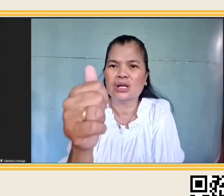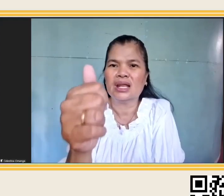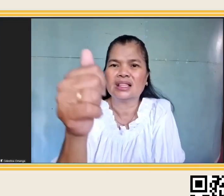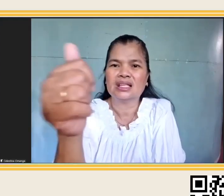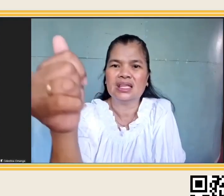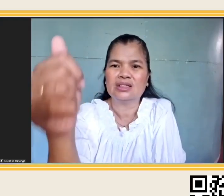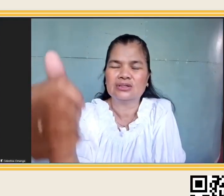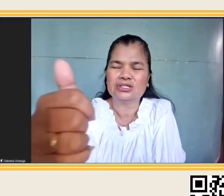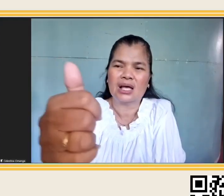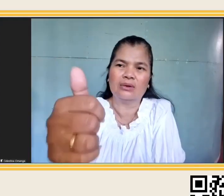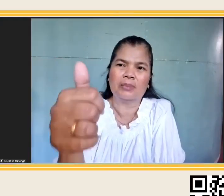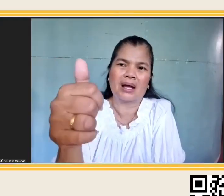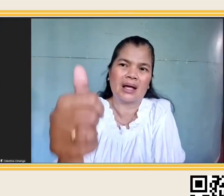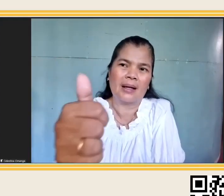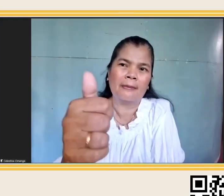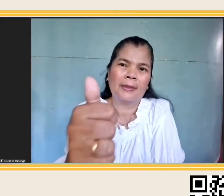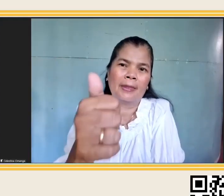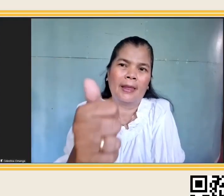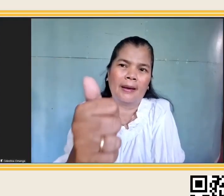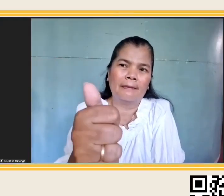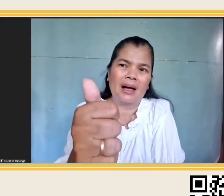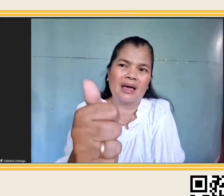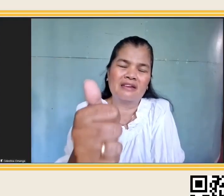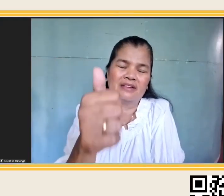kung susundan natin dito sa ano para